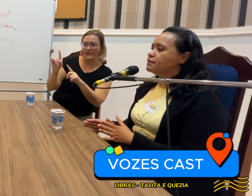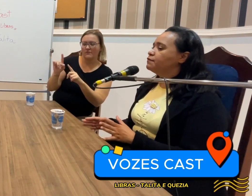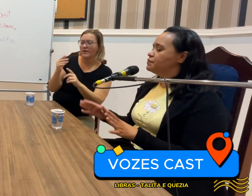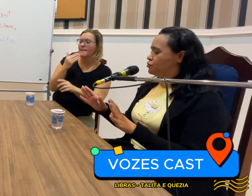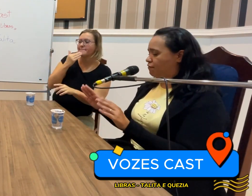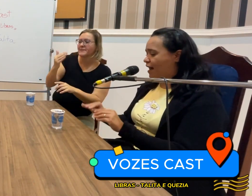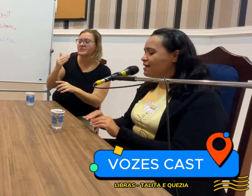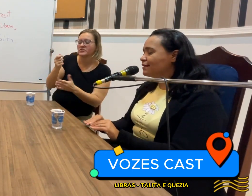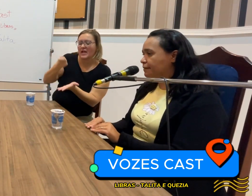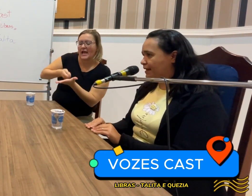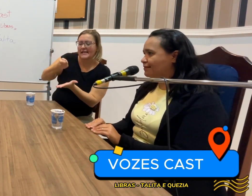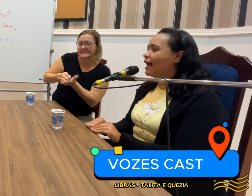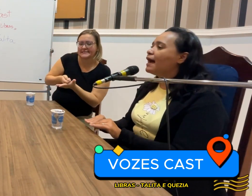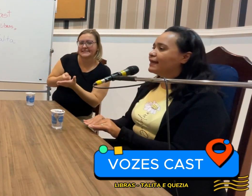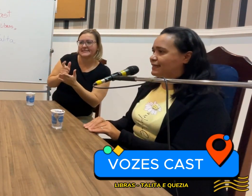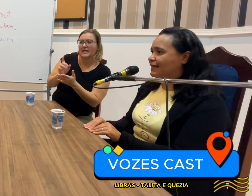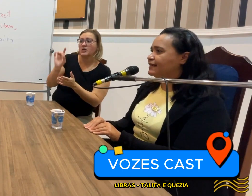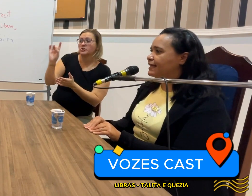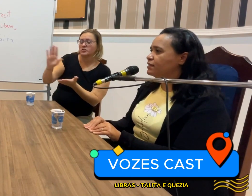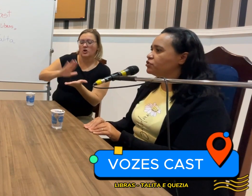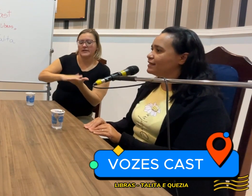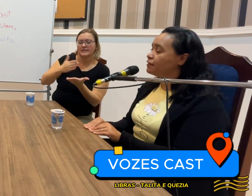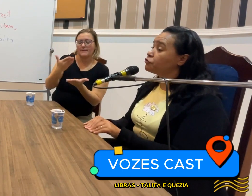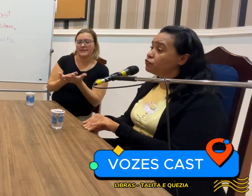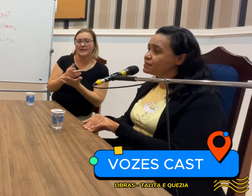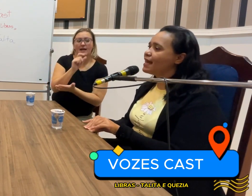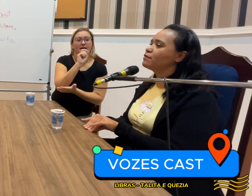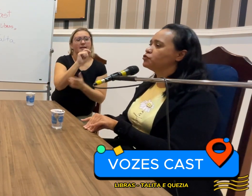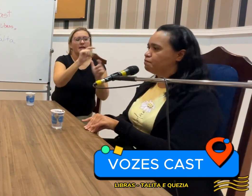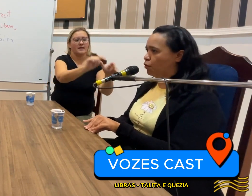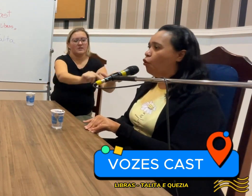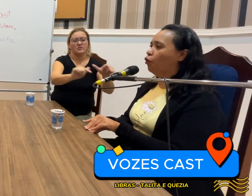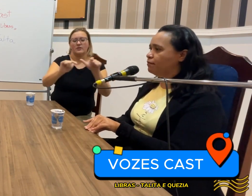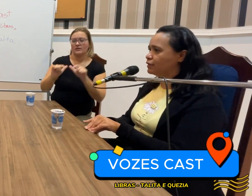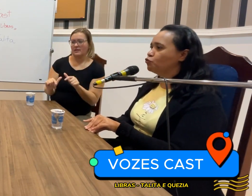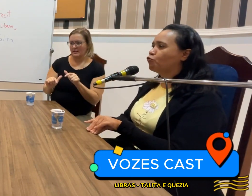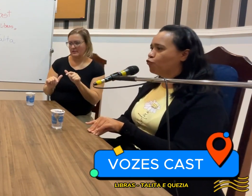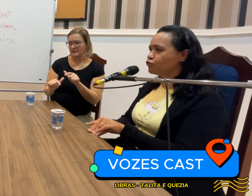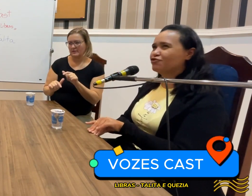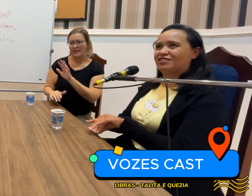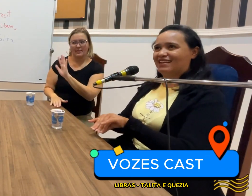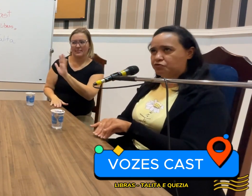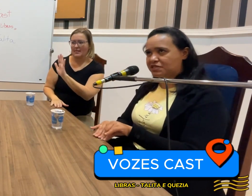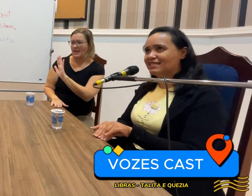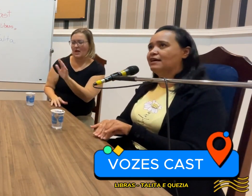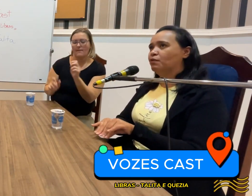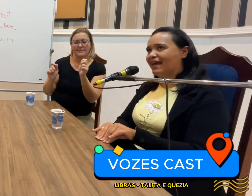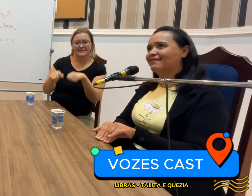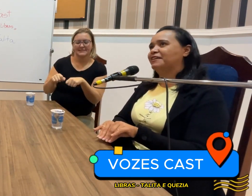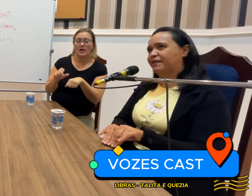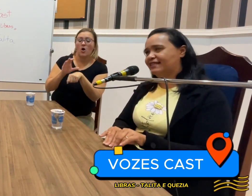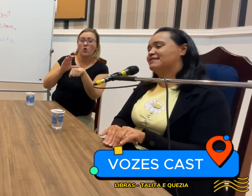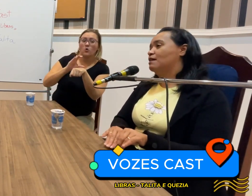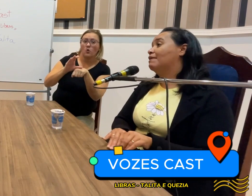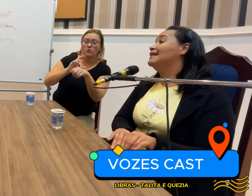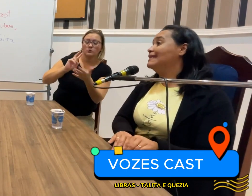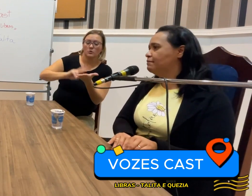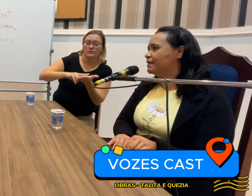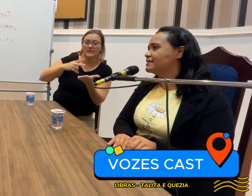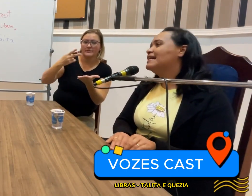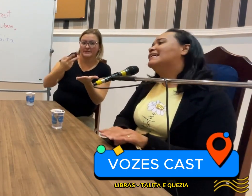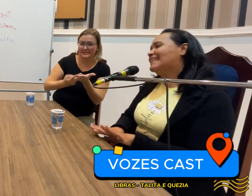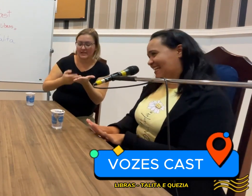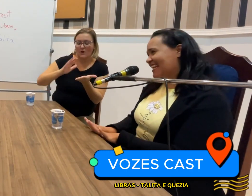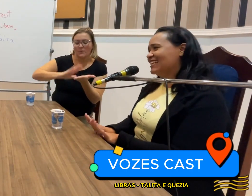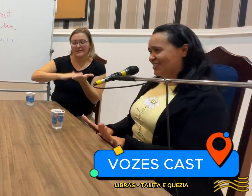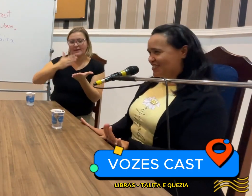falar assim, só vai interpretar aqui na igreja quem trouxer o diploma do curso de tradução e interpretação em